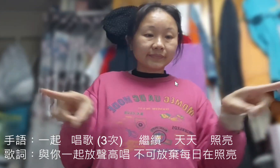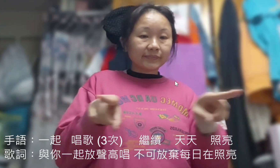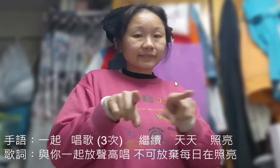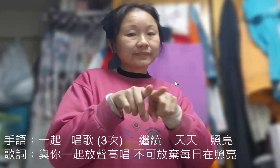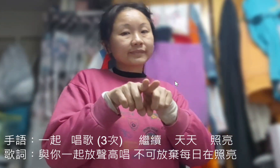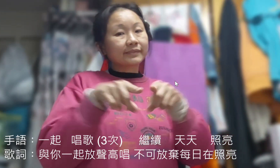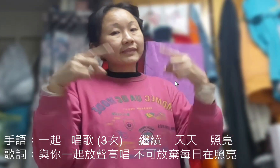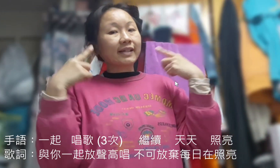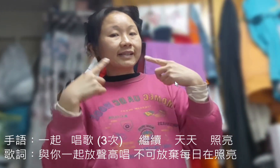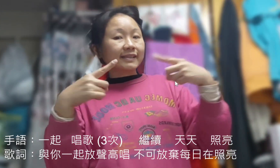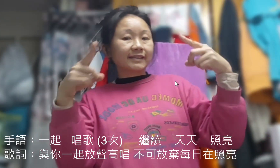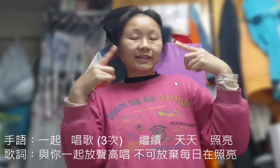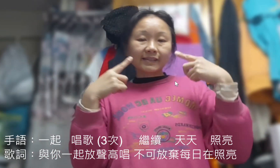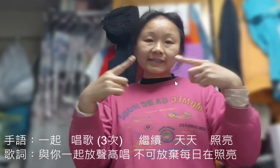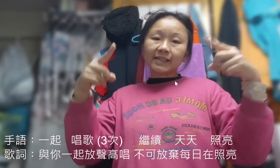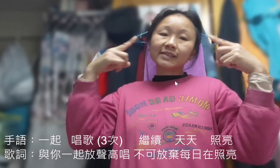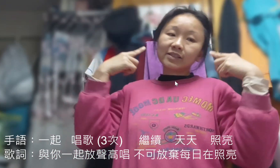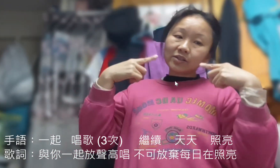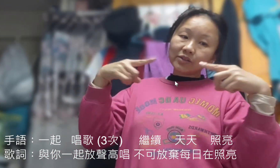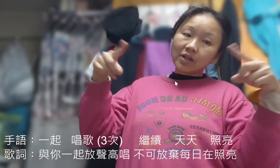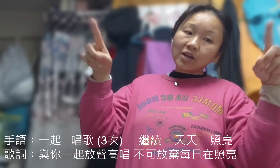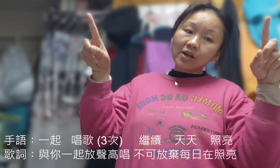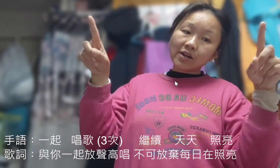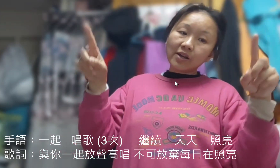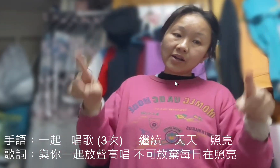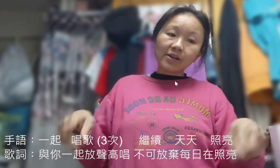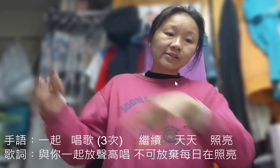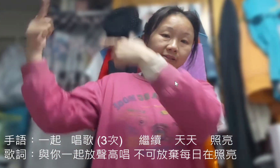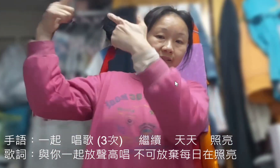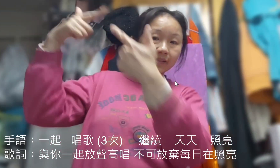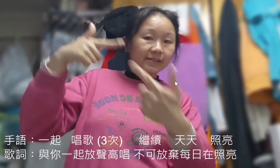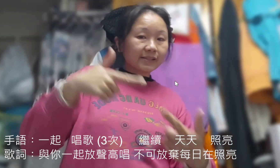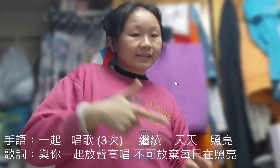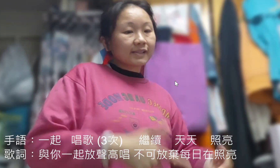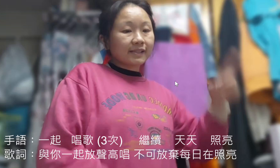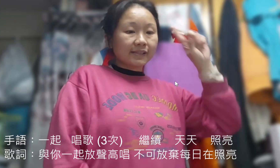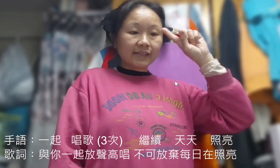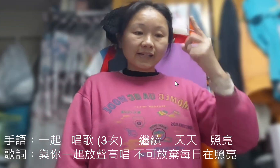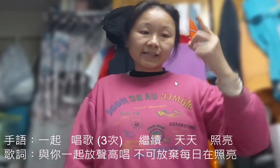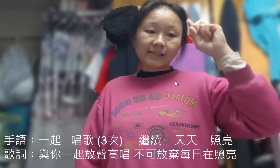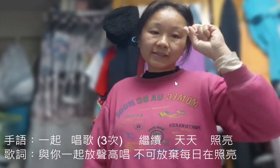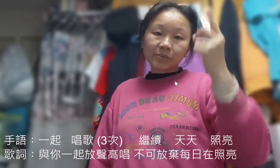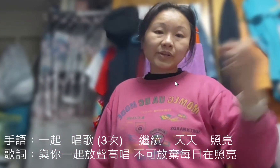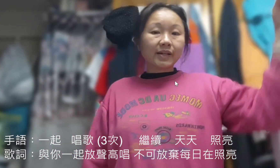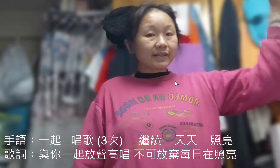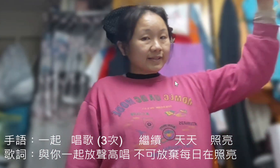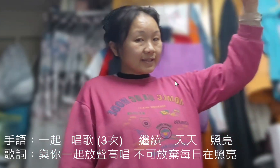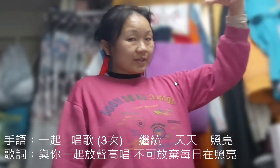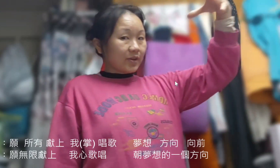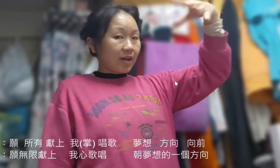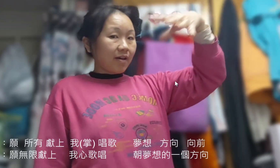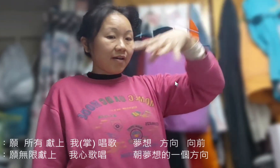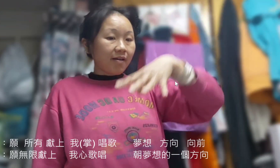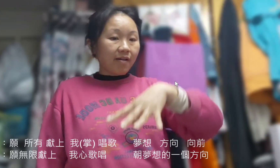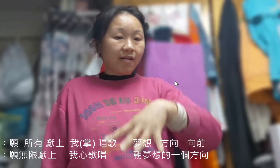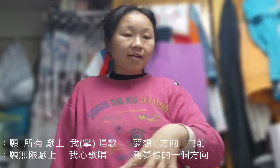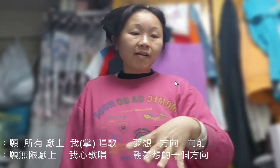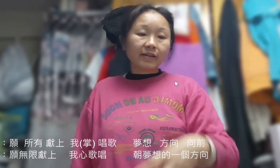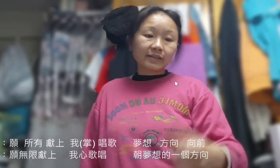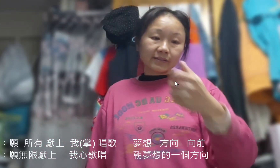你一起放聲高唱，不可放棄，每日在照亮。願